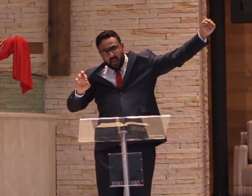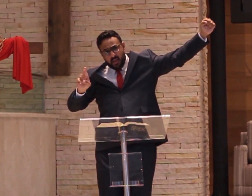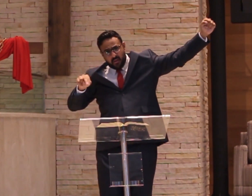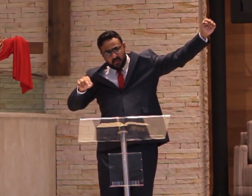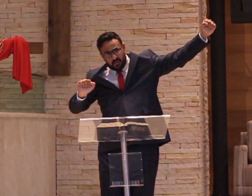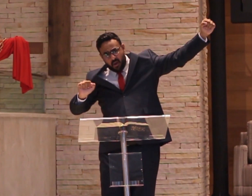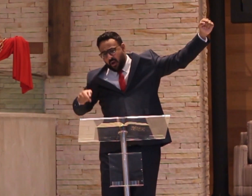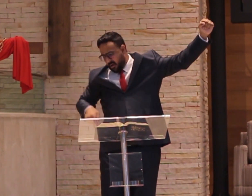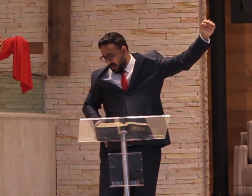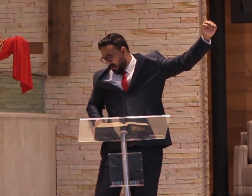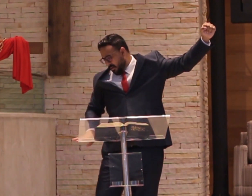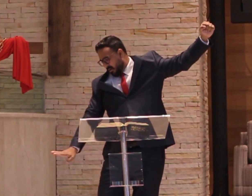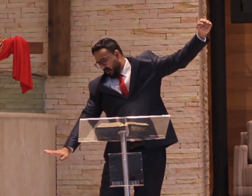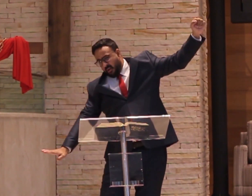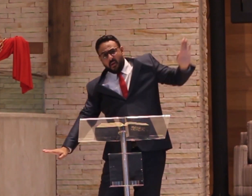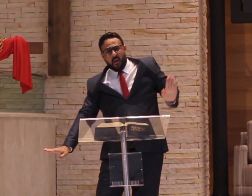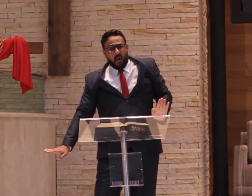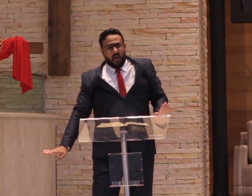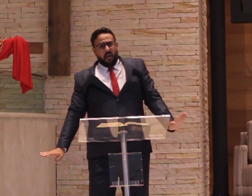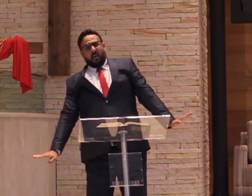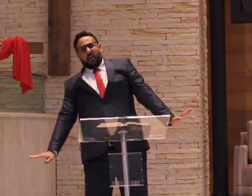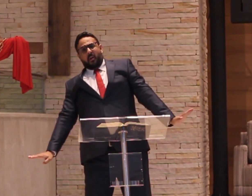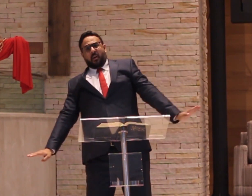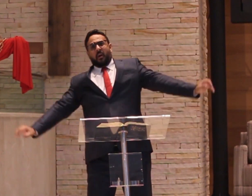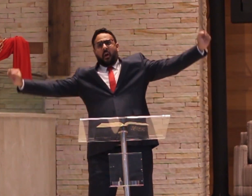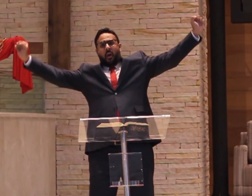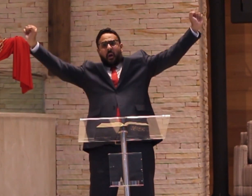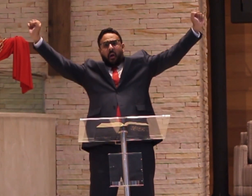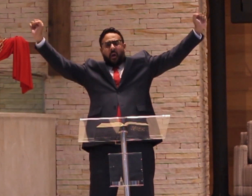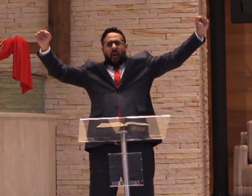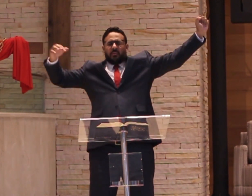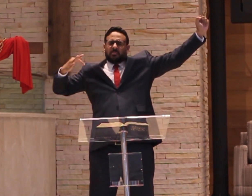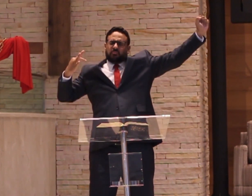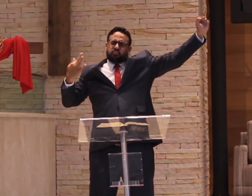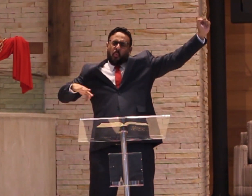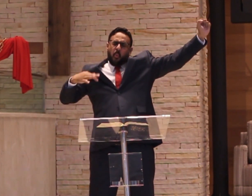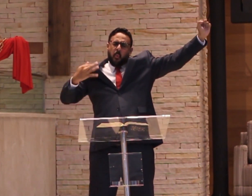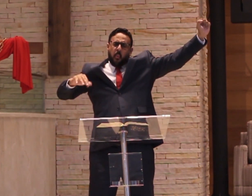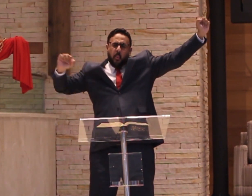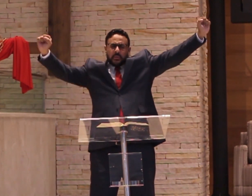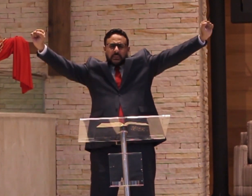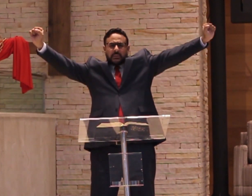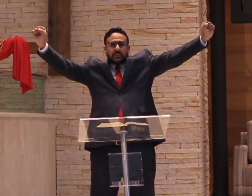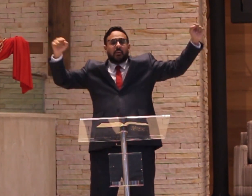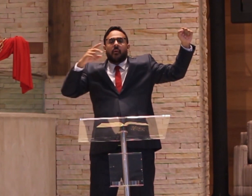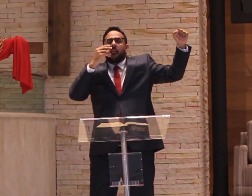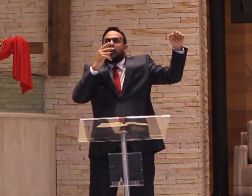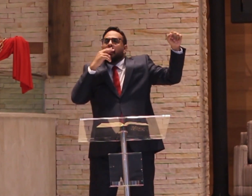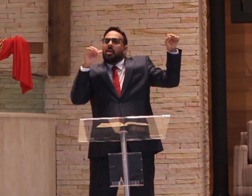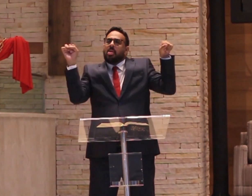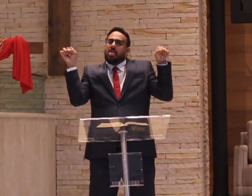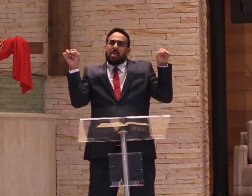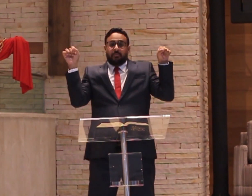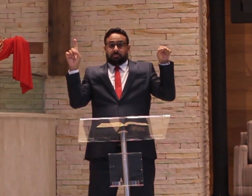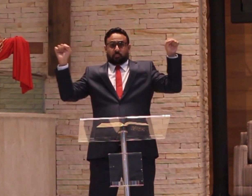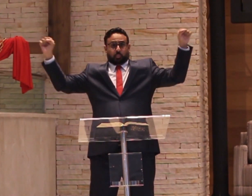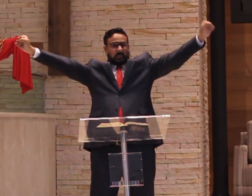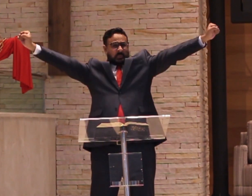eram crucificadas em X, tendo os seus punhos amarrados, os seus tornozelos amarrados e